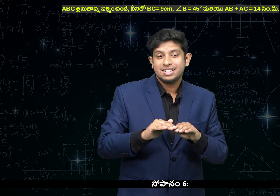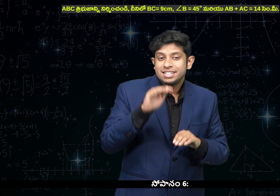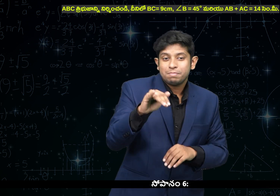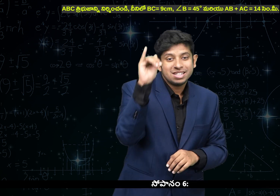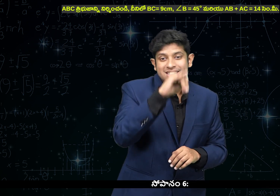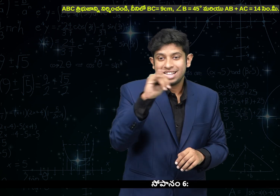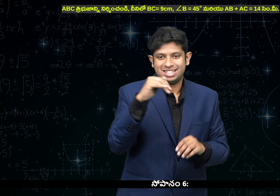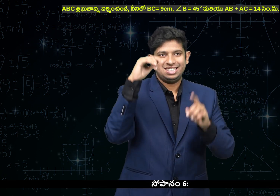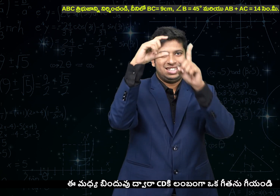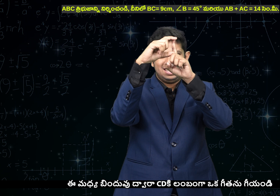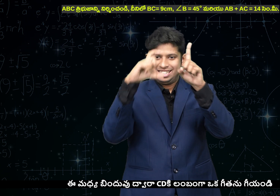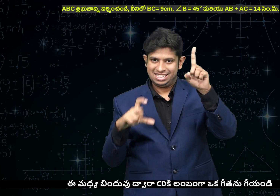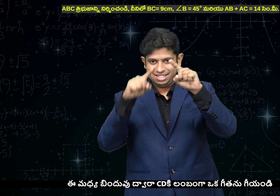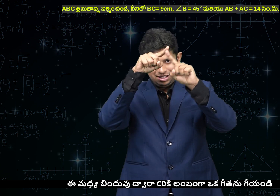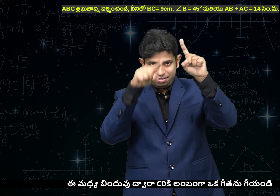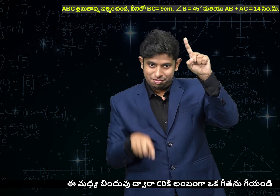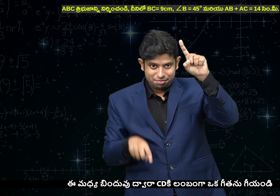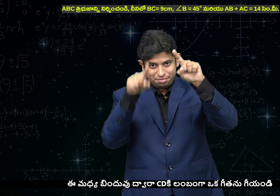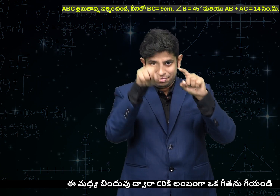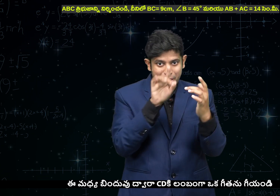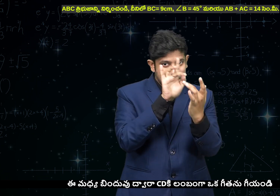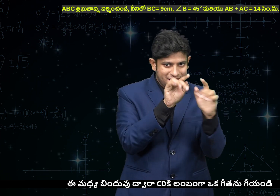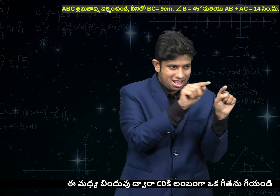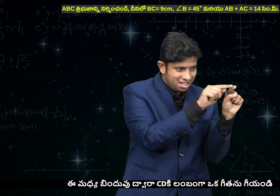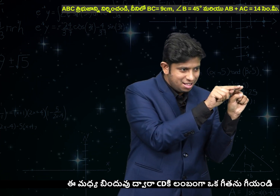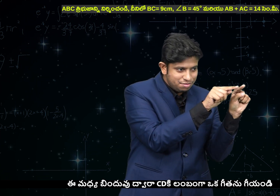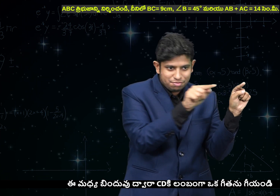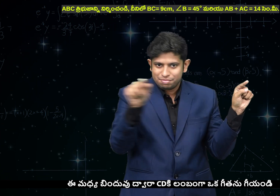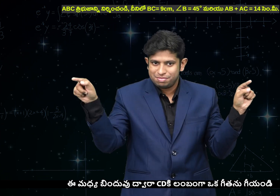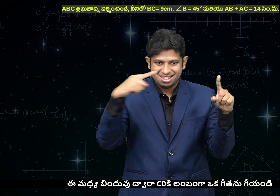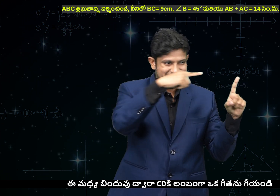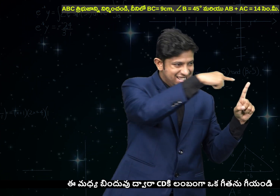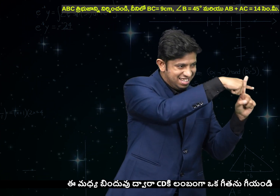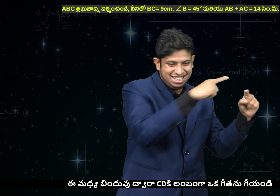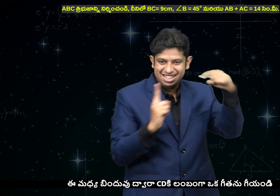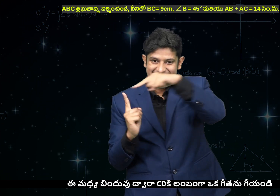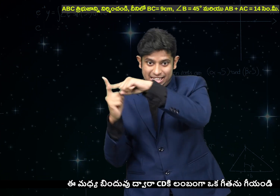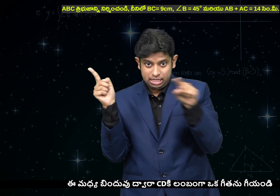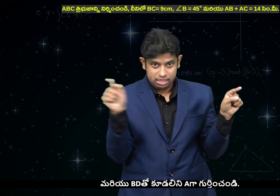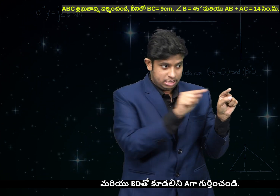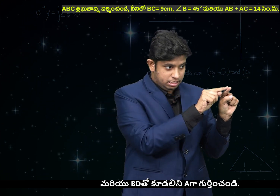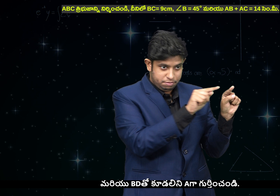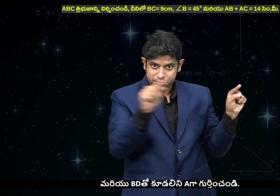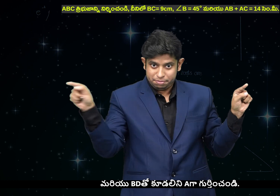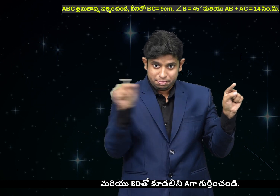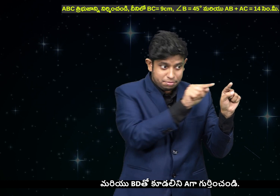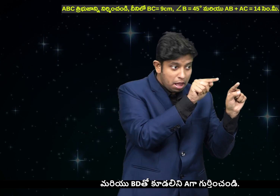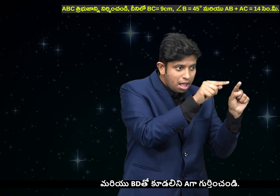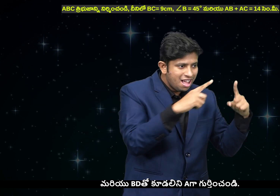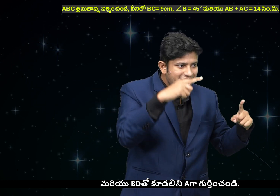సోపానం 6. ఈ మధ్య బిందువు ద్వారా సిడికి లంబంగా ఒక గీతను గీయండి మరియు బీడీతో